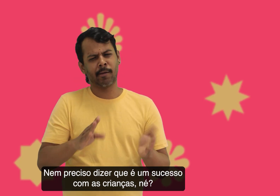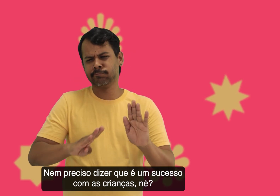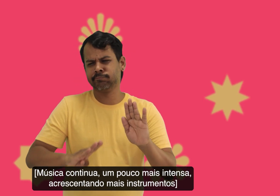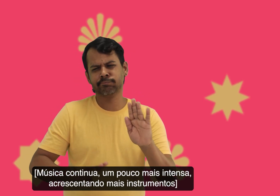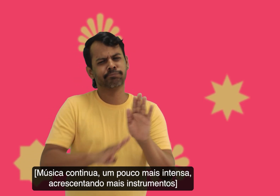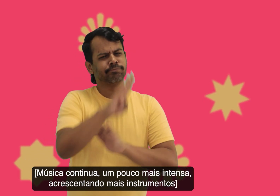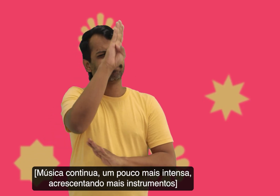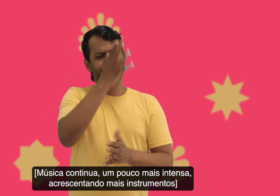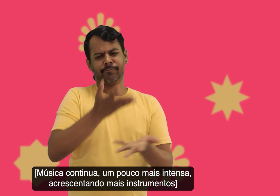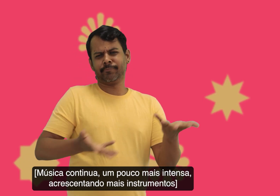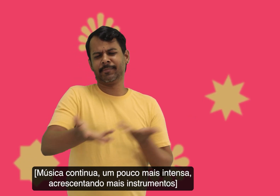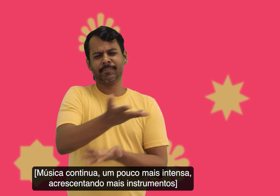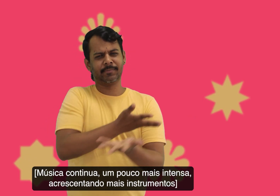né?